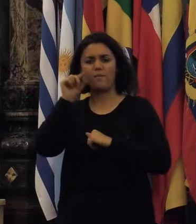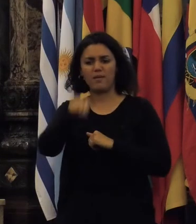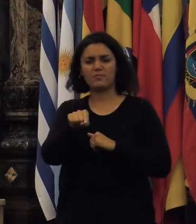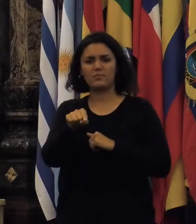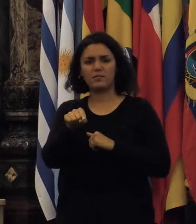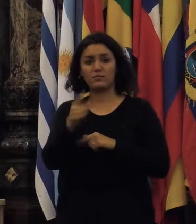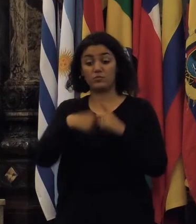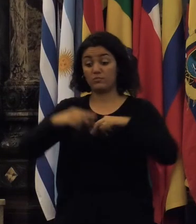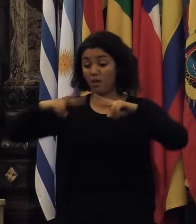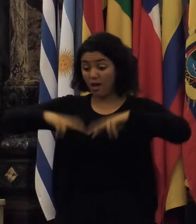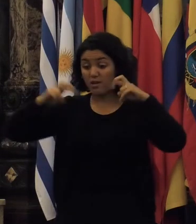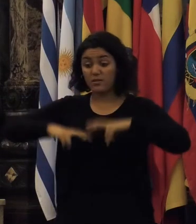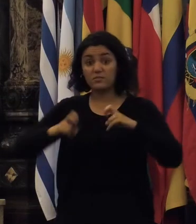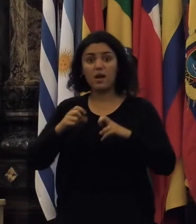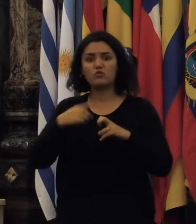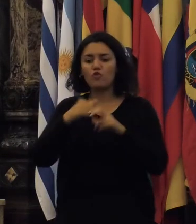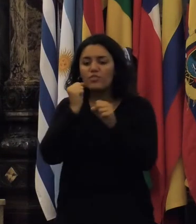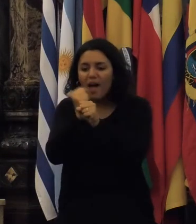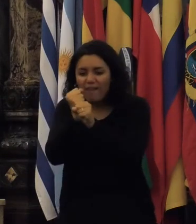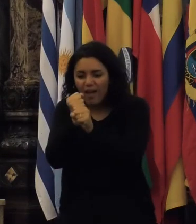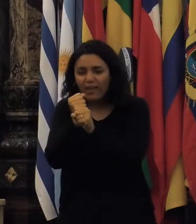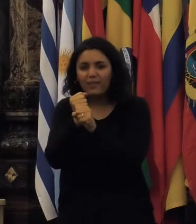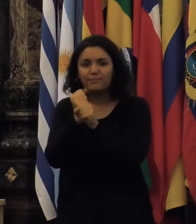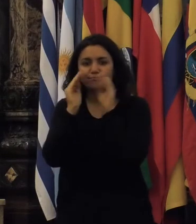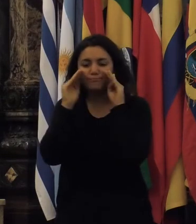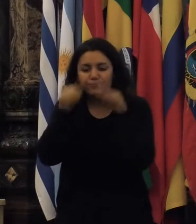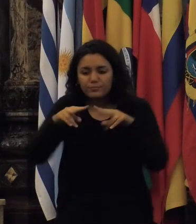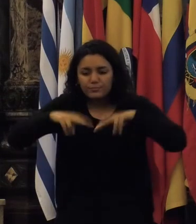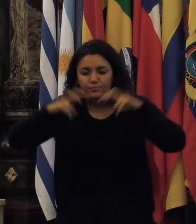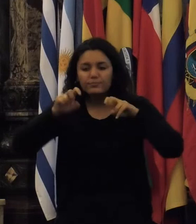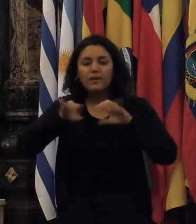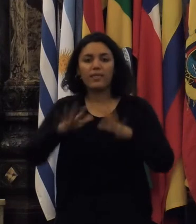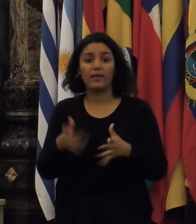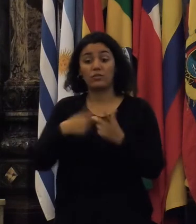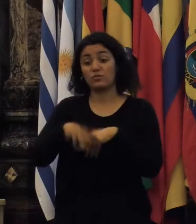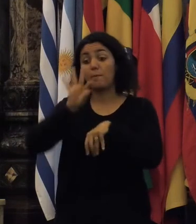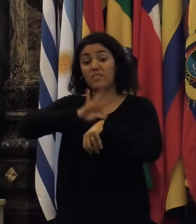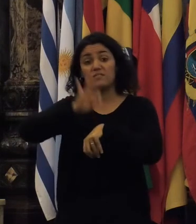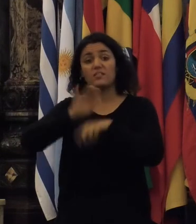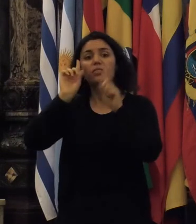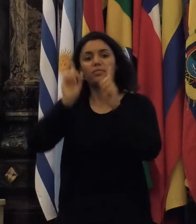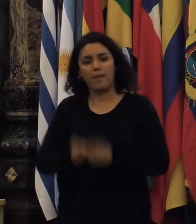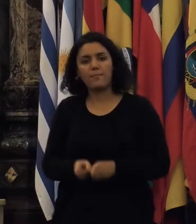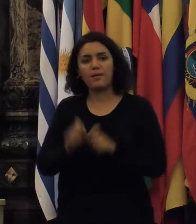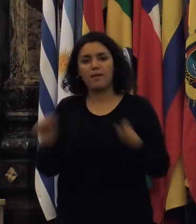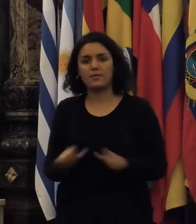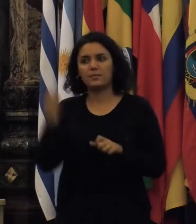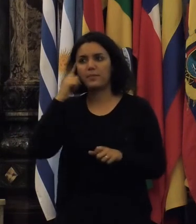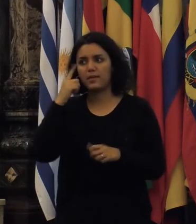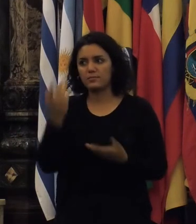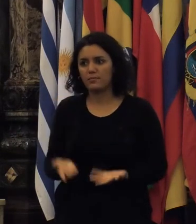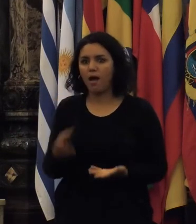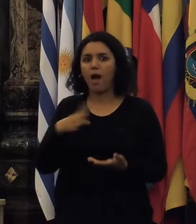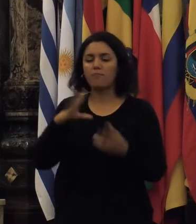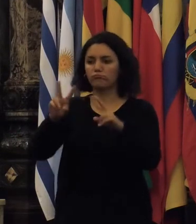Analizar eso que fue la intervención. La buena medicina también lo hace. Hacen